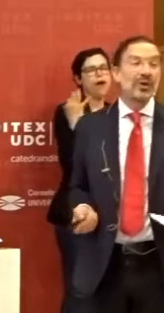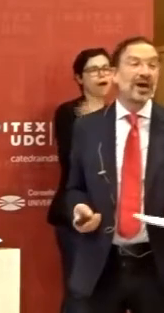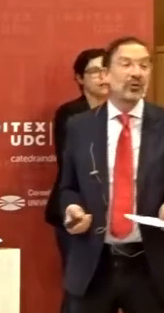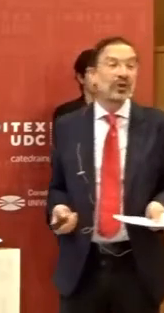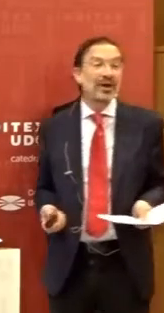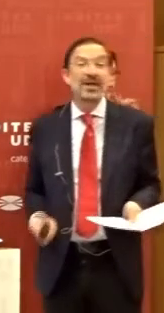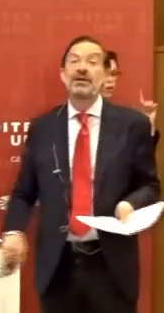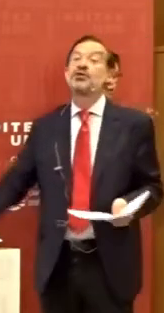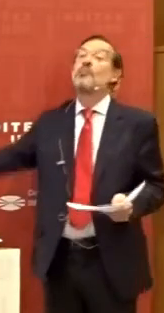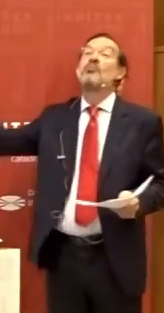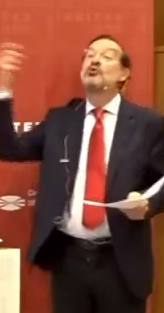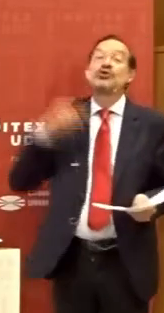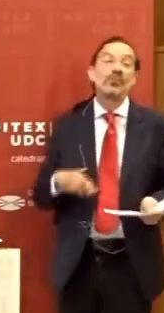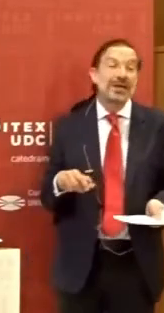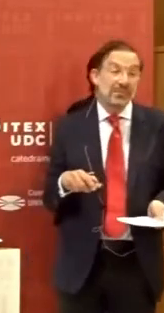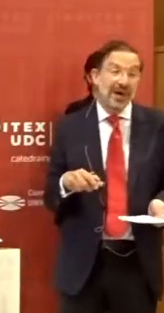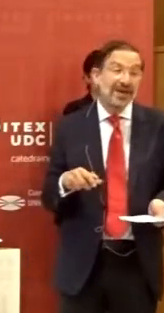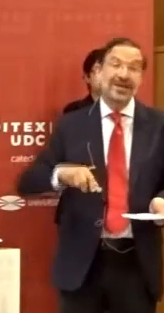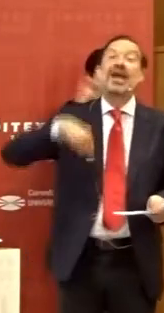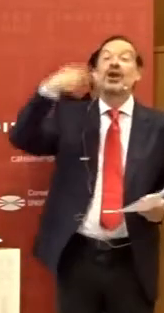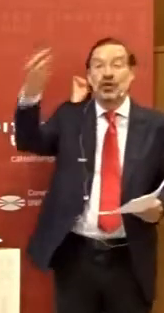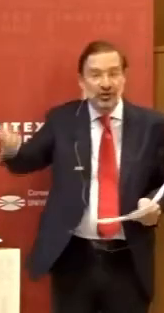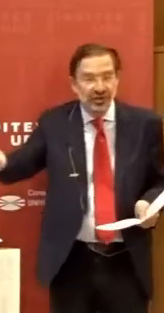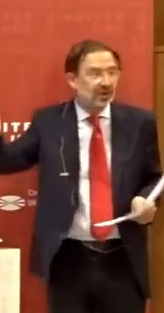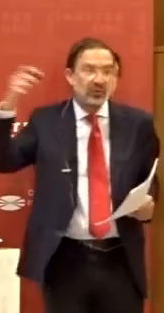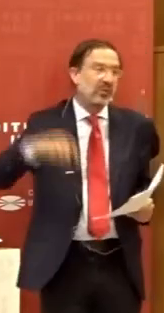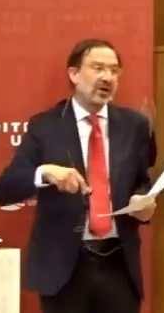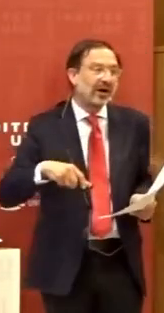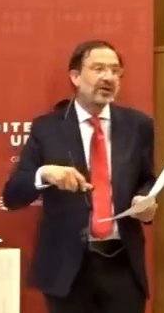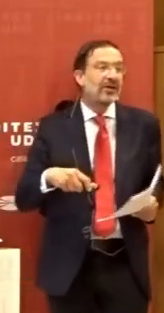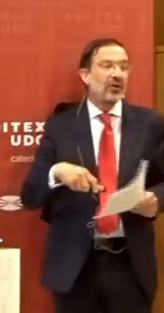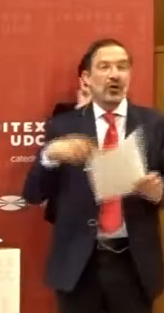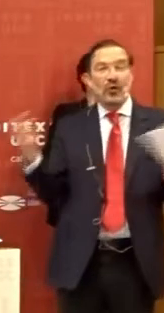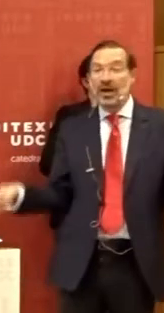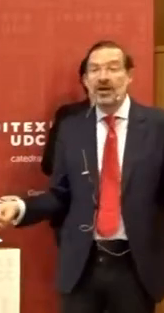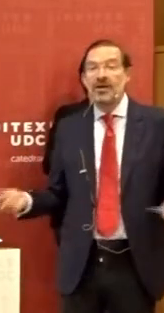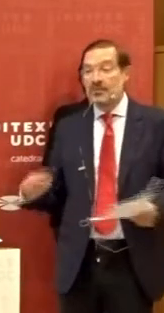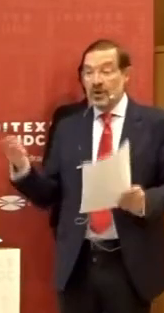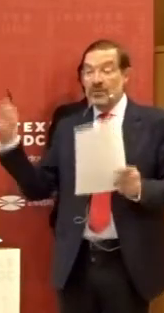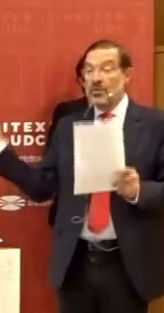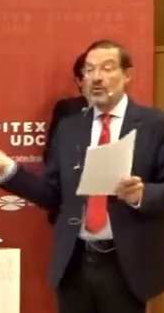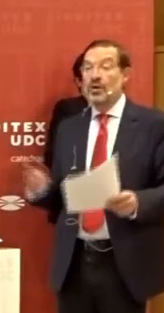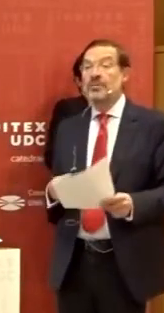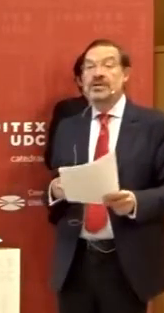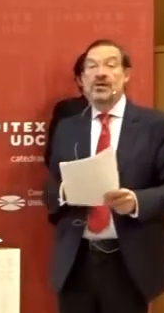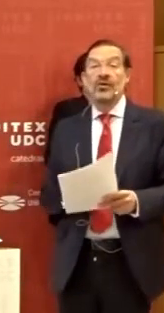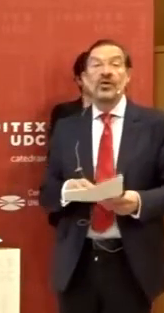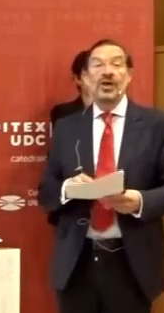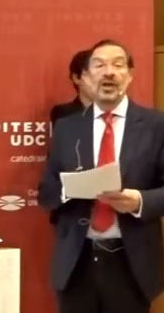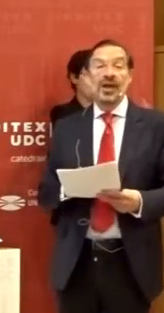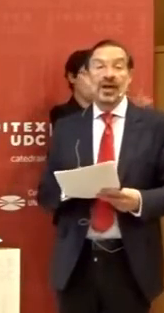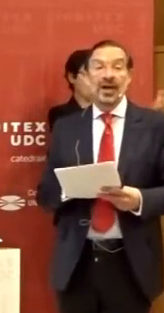no cumplir la cuota de reserva son mucho más bajas que el coste de cumplirla. Con lo cual, por ejemplo, un